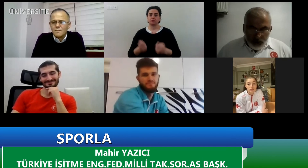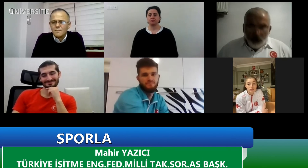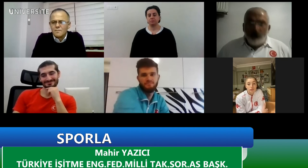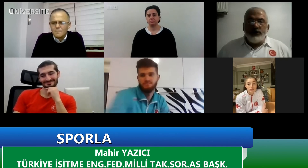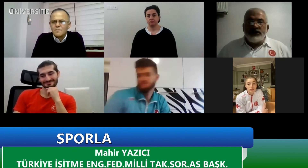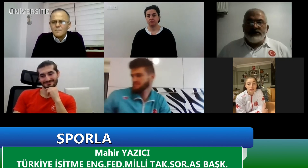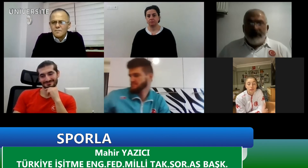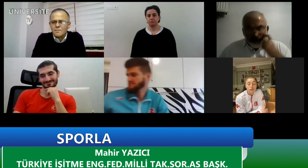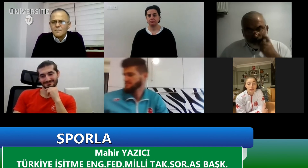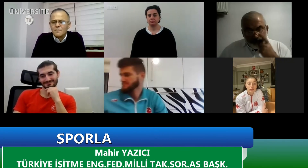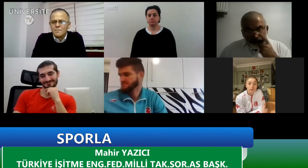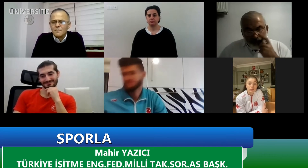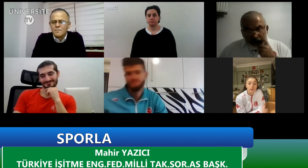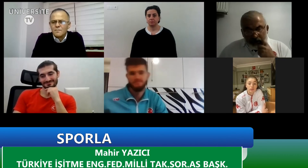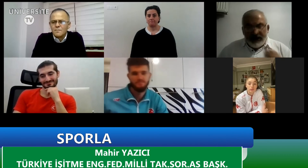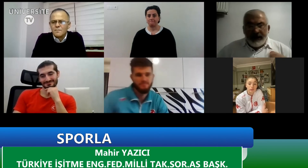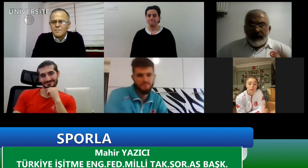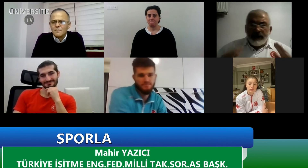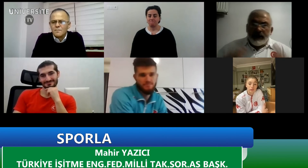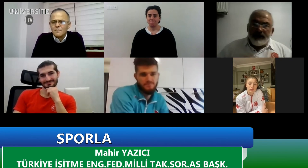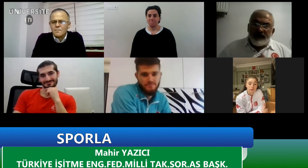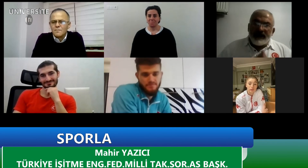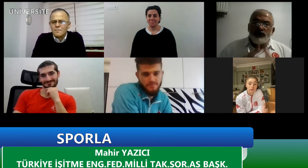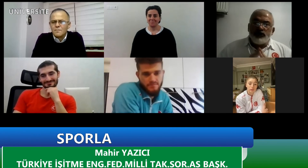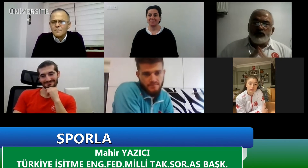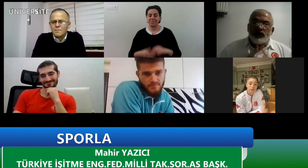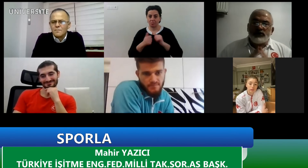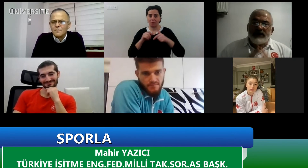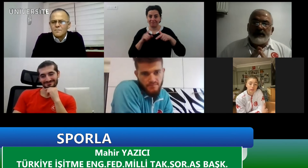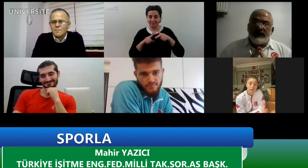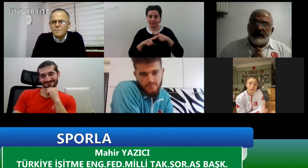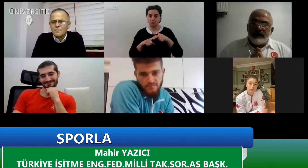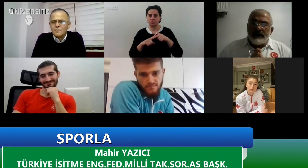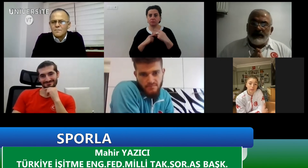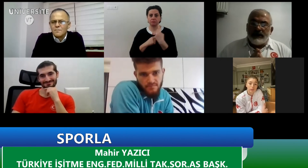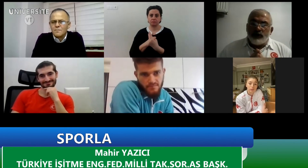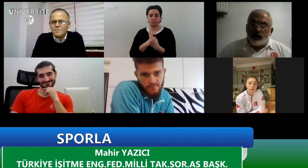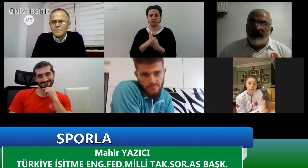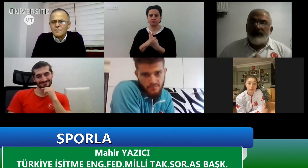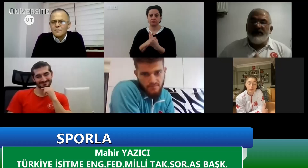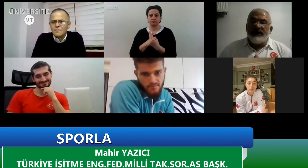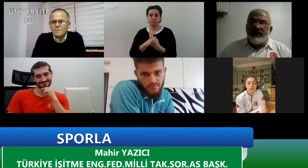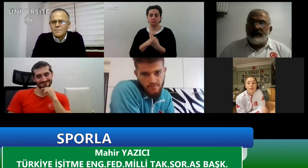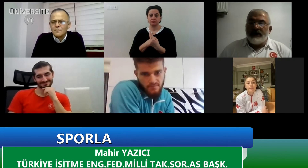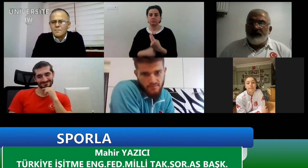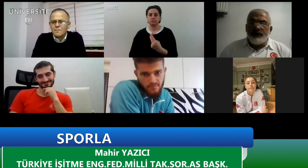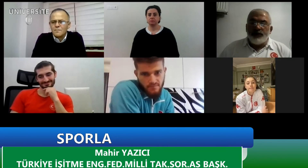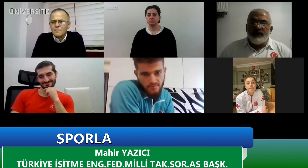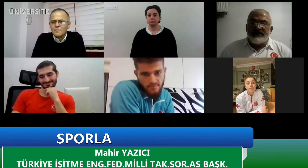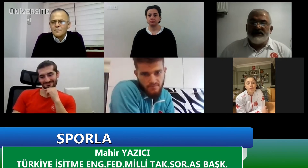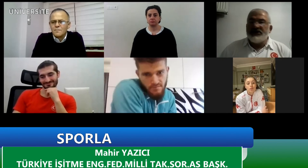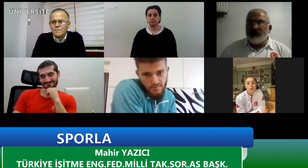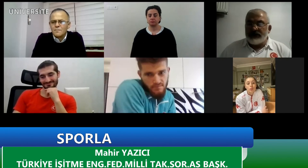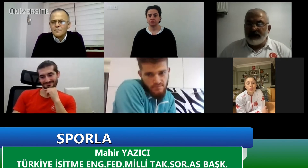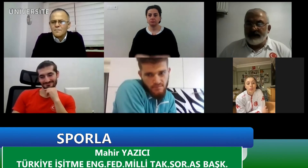yaptık. Onun dışında işte federasyonun sosyal kurumsal bir yapıya